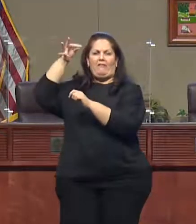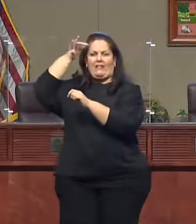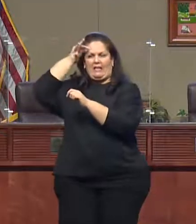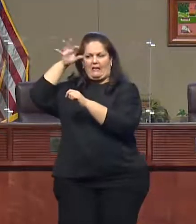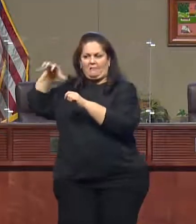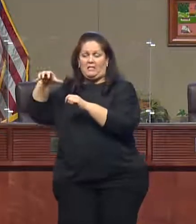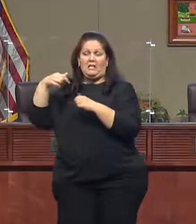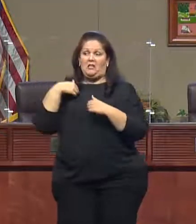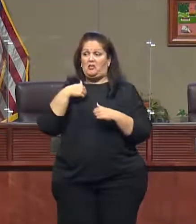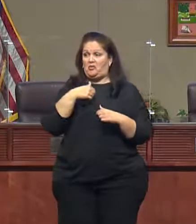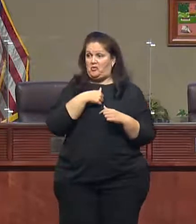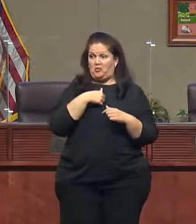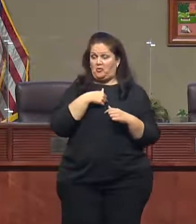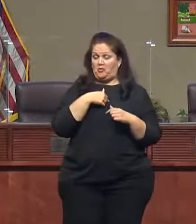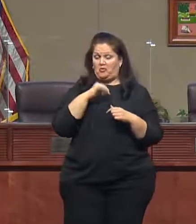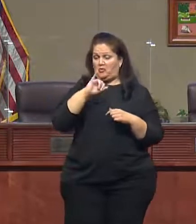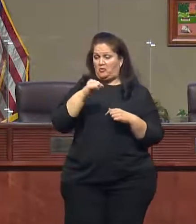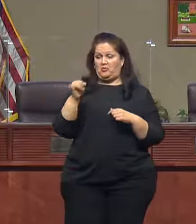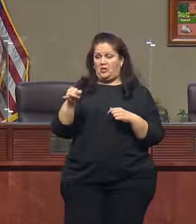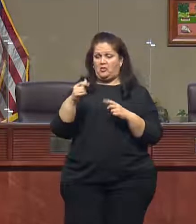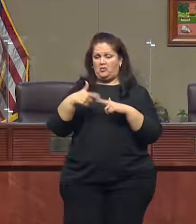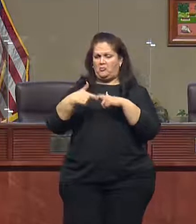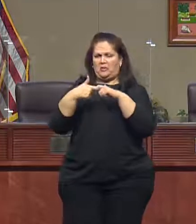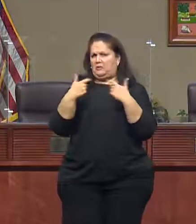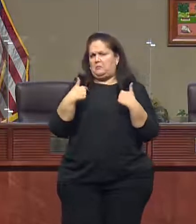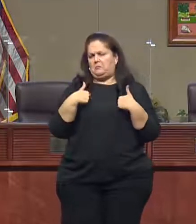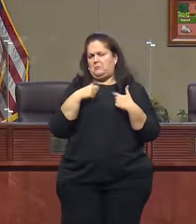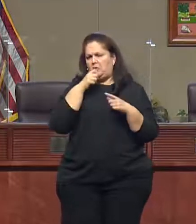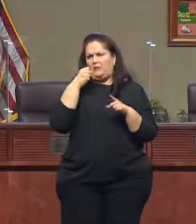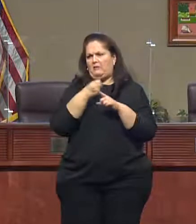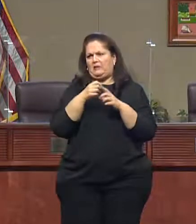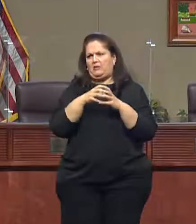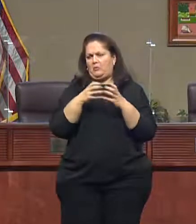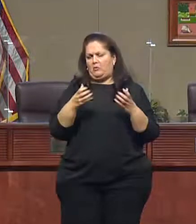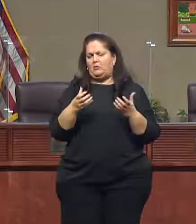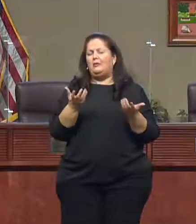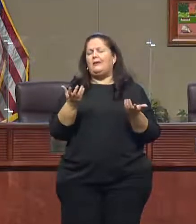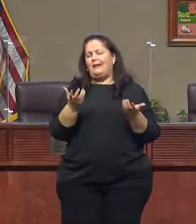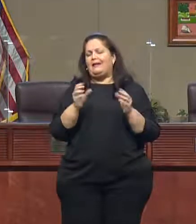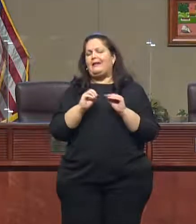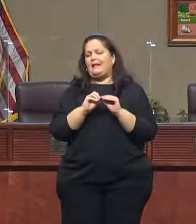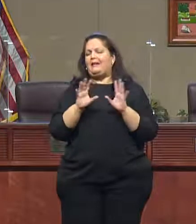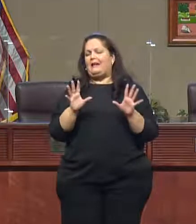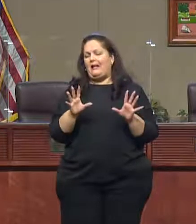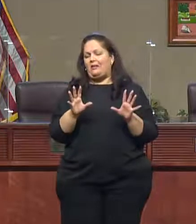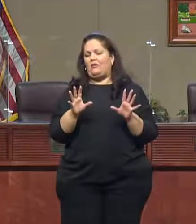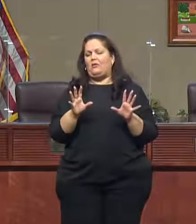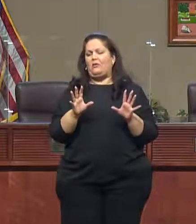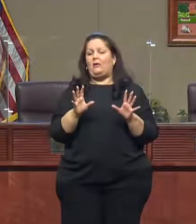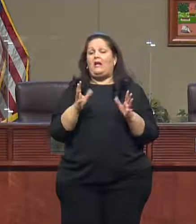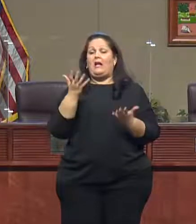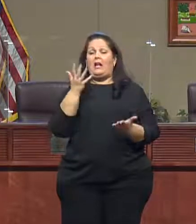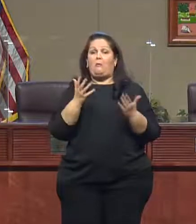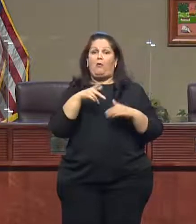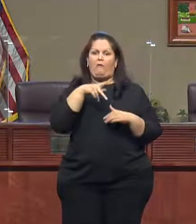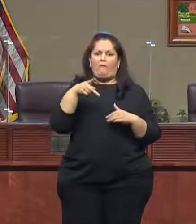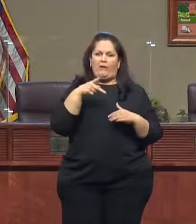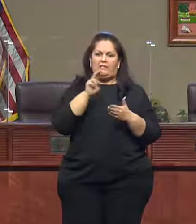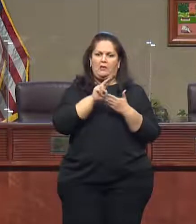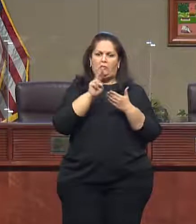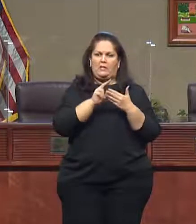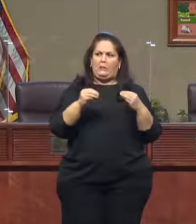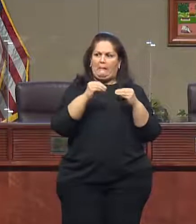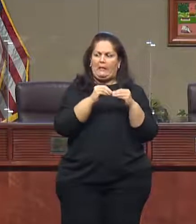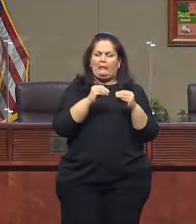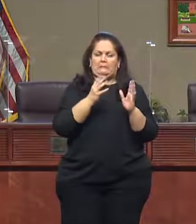nos ha afectado la distribución. Por supuesto que tal vez tengamos que estar un poquito más apretados en el Pfizer porque la estamos usando